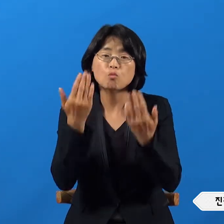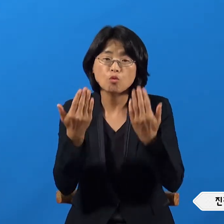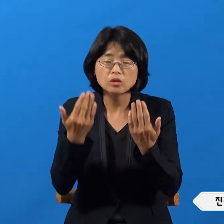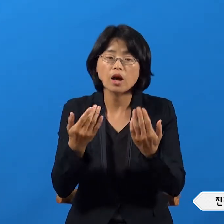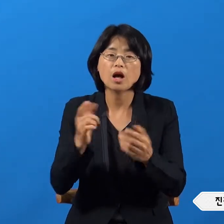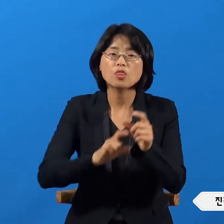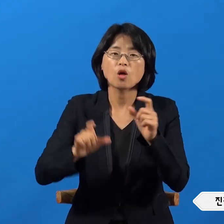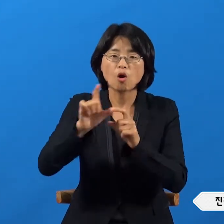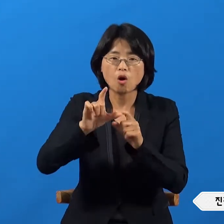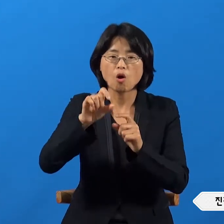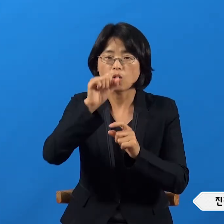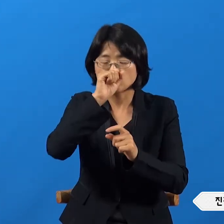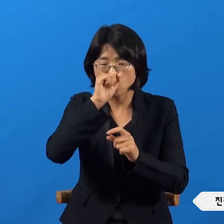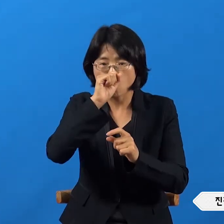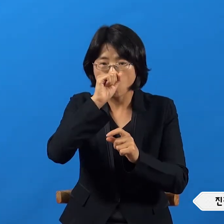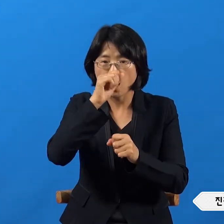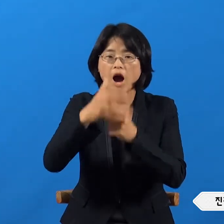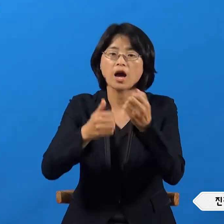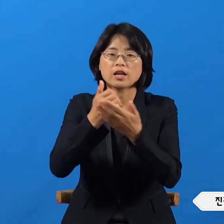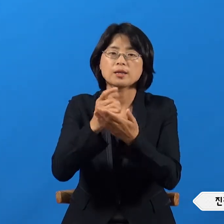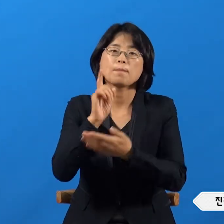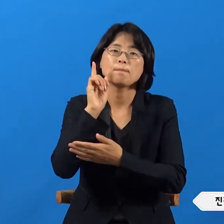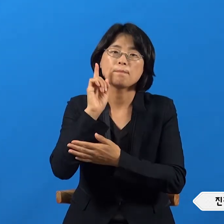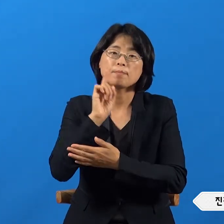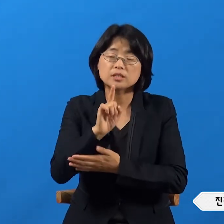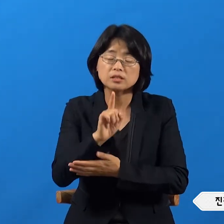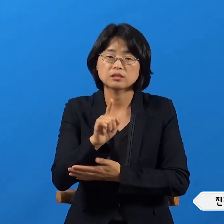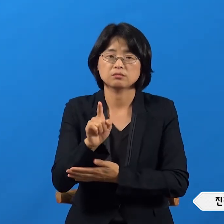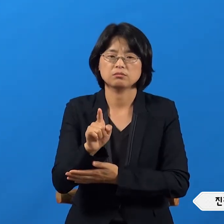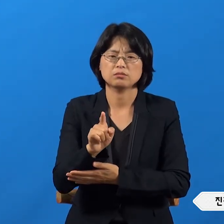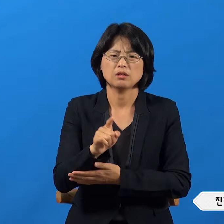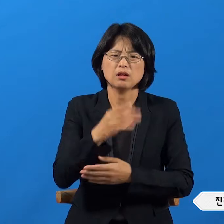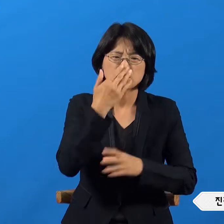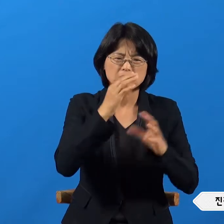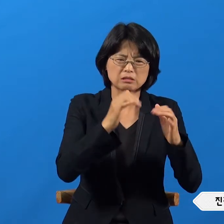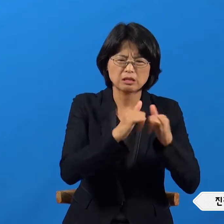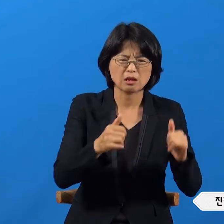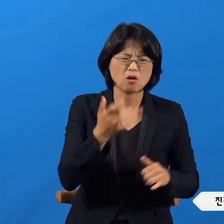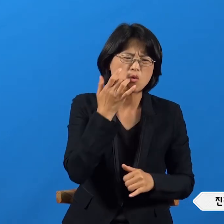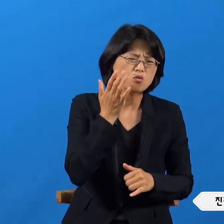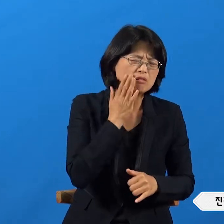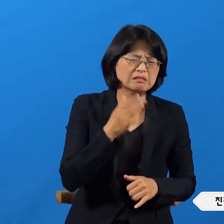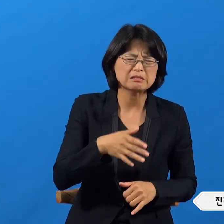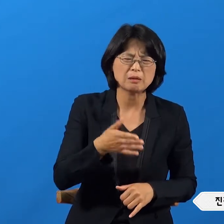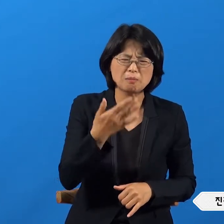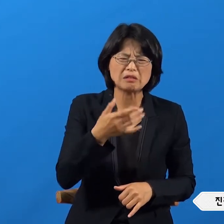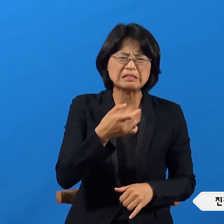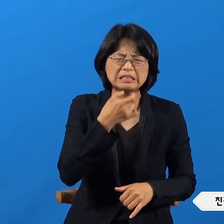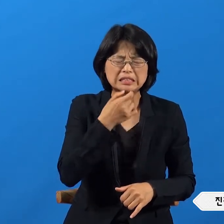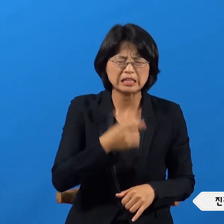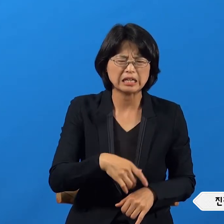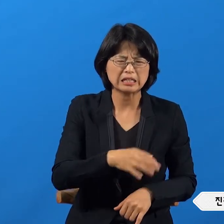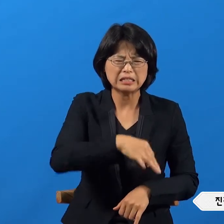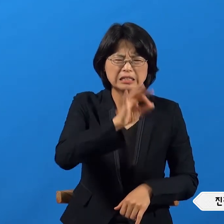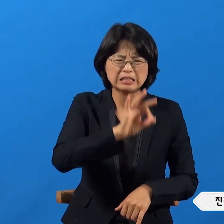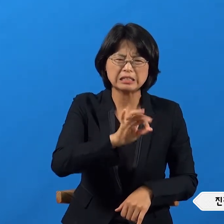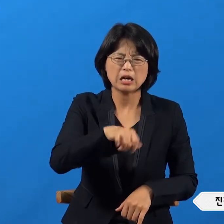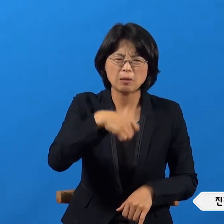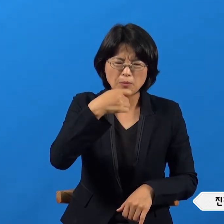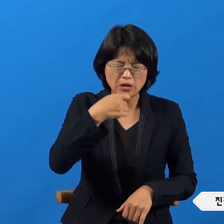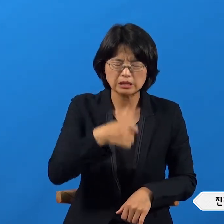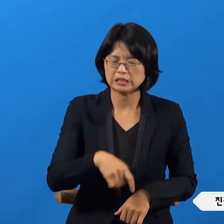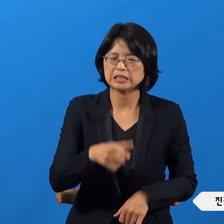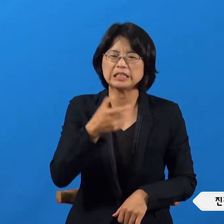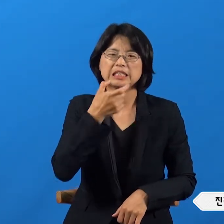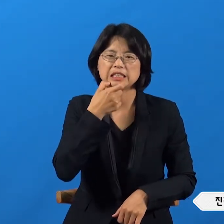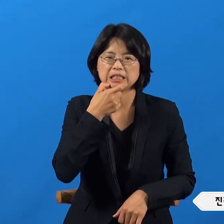평가했던 만나를 향해서 그들은 이제 이렇게 이야기합니다. 우리가 이 하찮은 음식을 싫어하노라